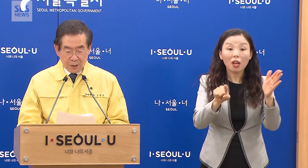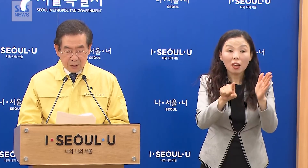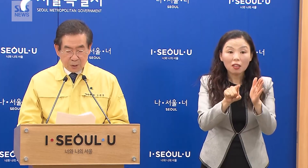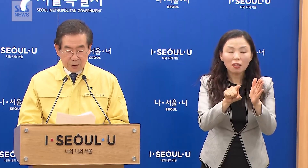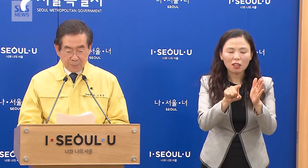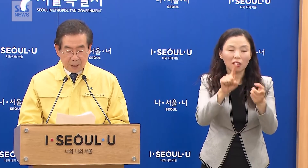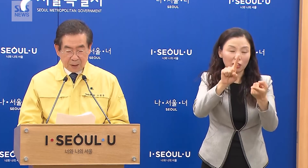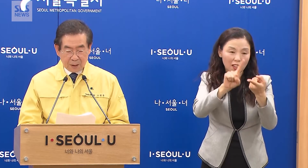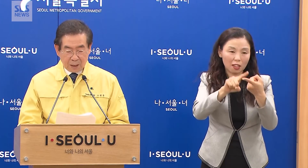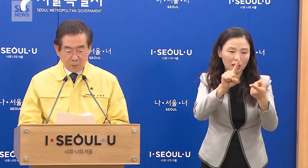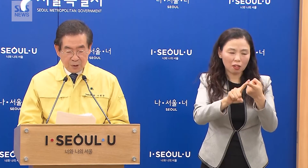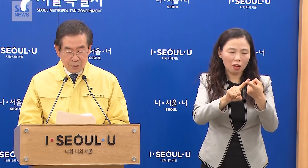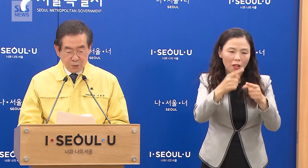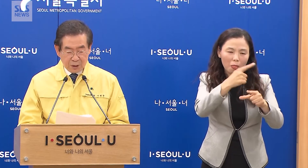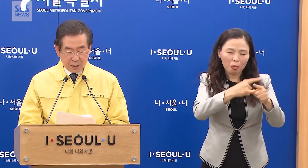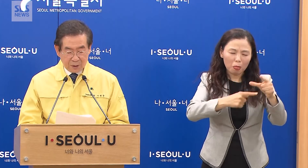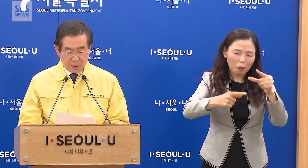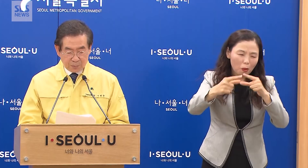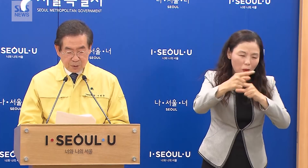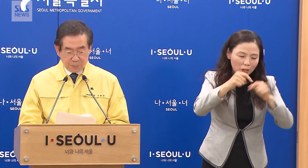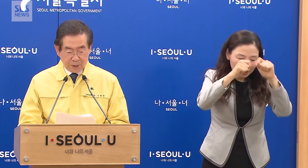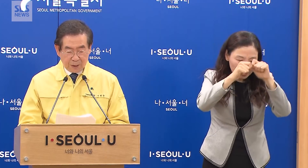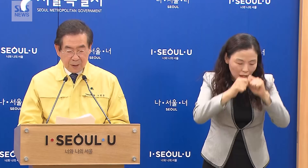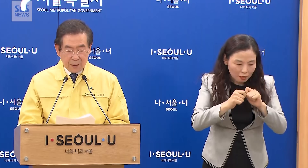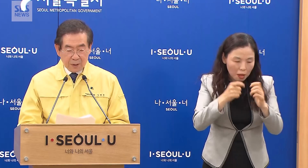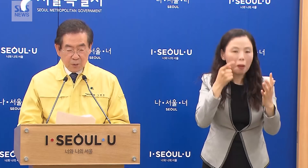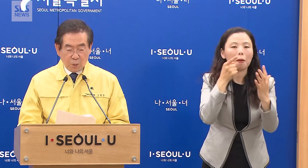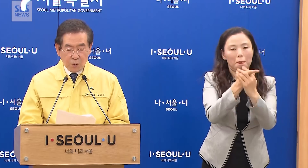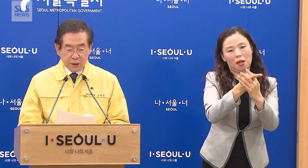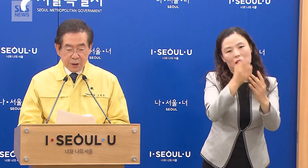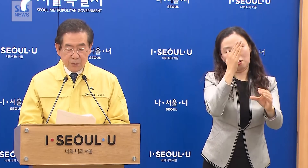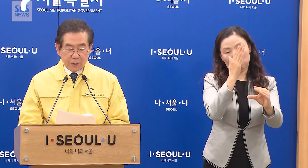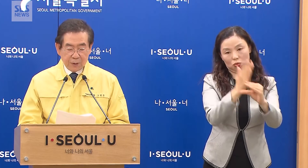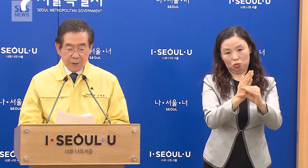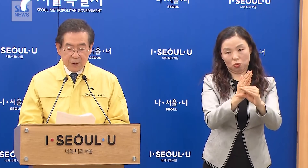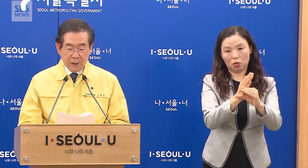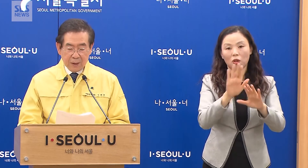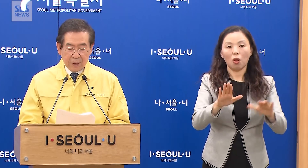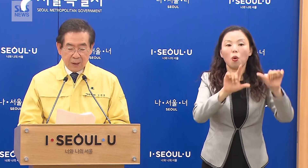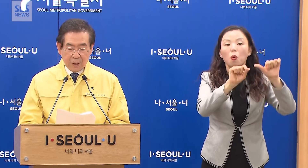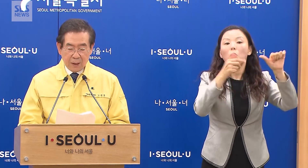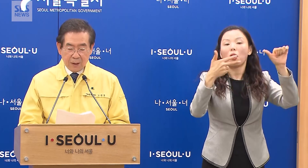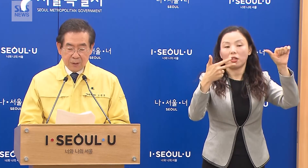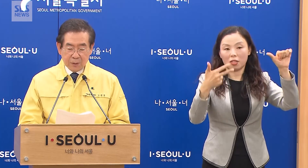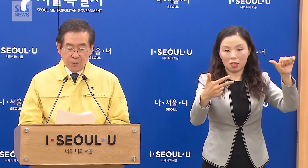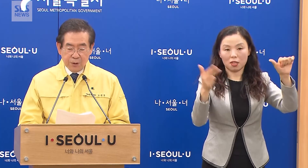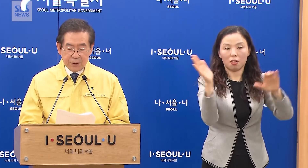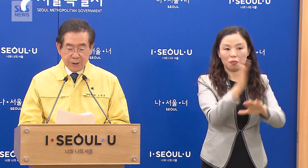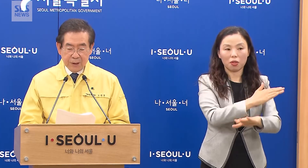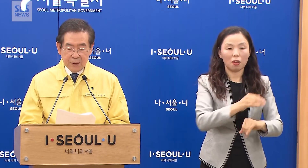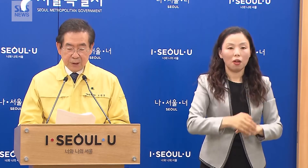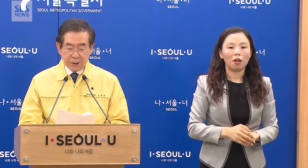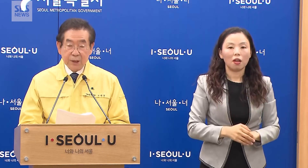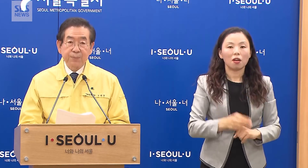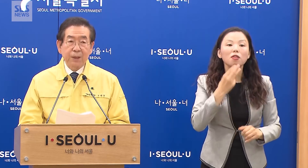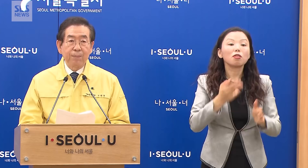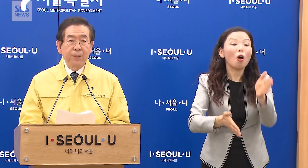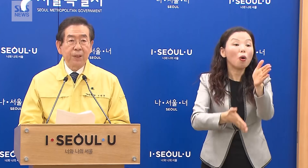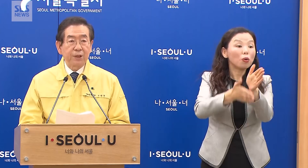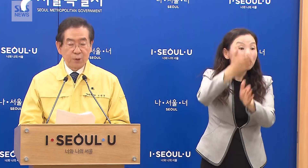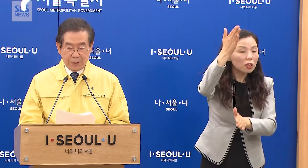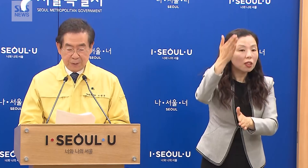정확히 파악하고 있는 중 이라는 말씀을 드립니다 그리고 올 7월부터는 소울 c 시청에